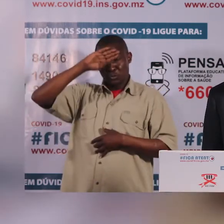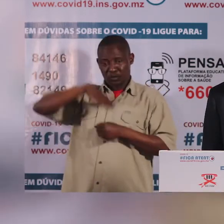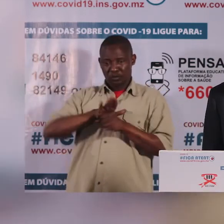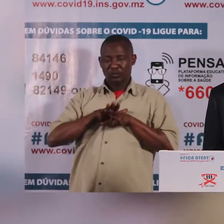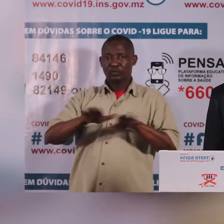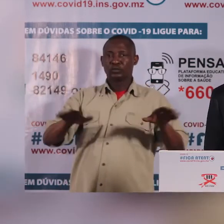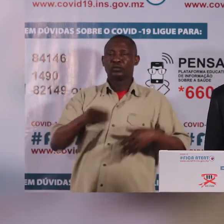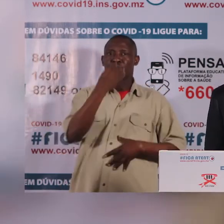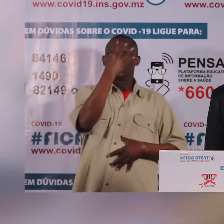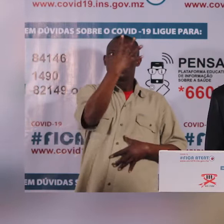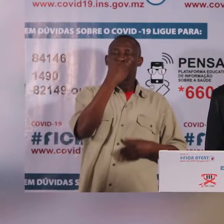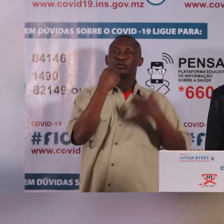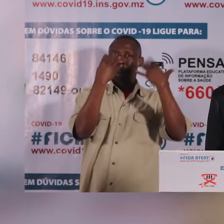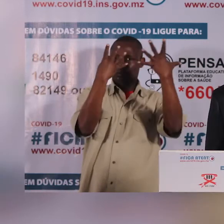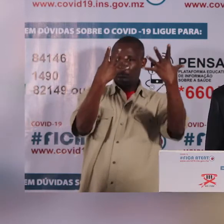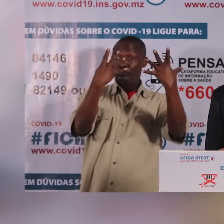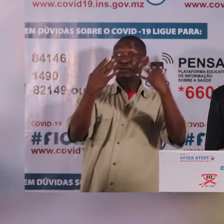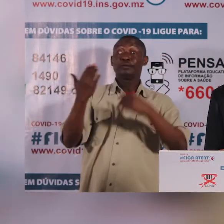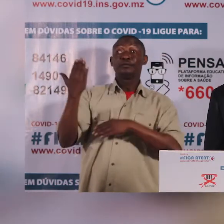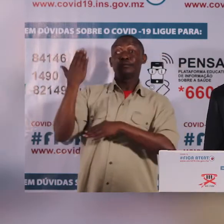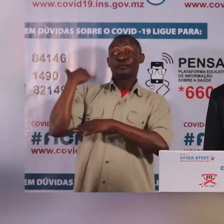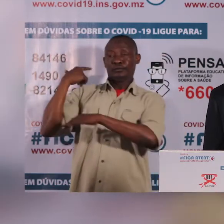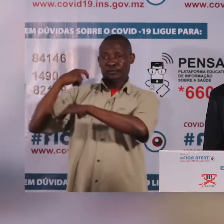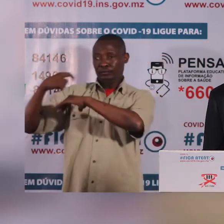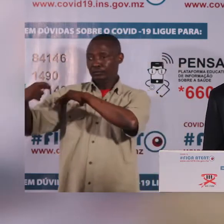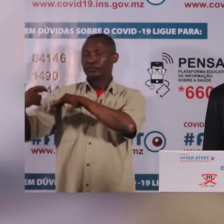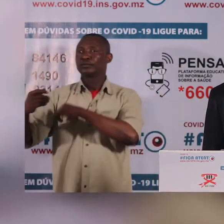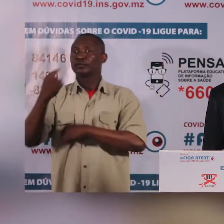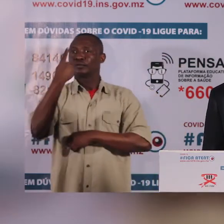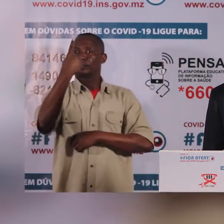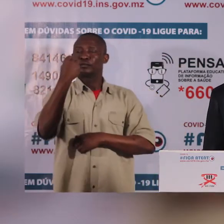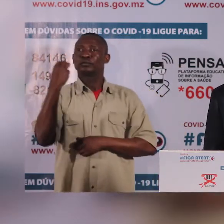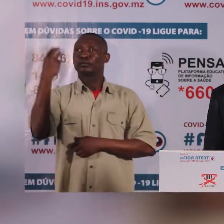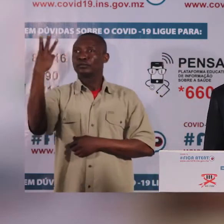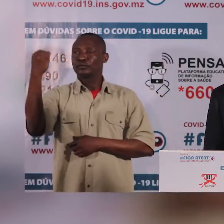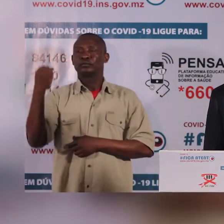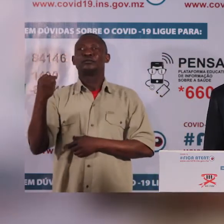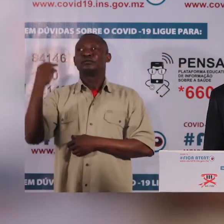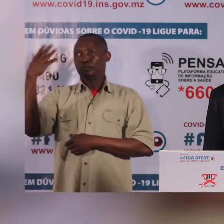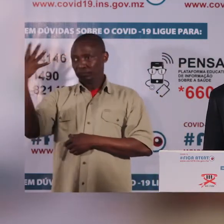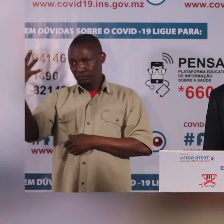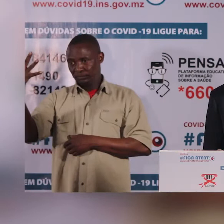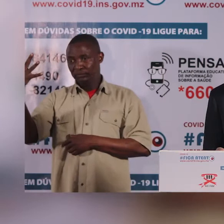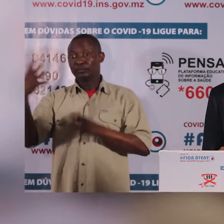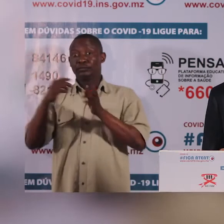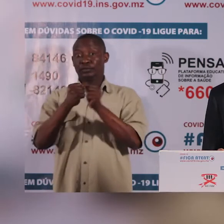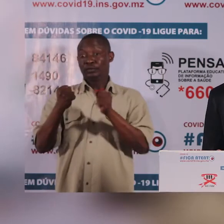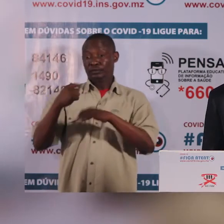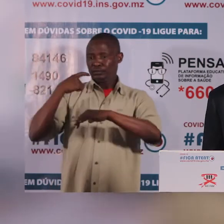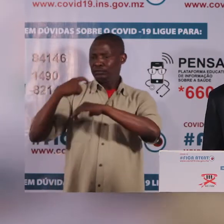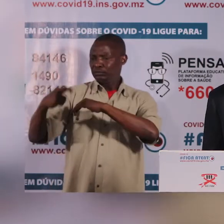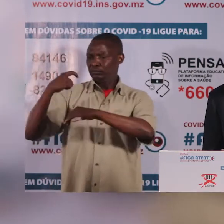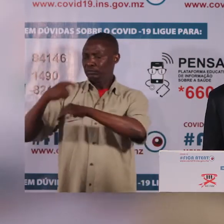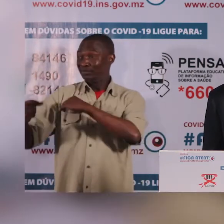encontramos 135 casos positivos. Portanto, nas últimas 3 semanas temos encontrado menos casos positivos que